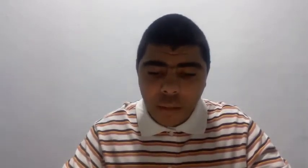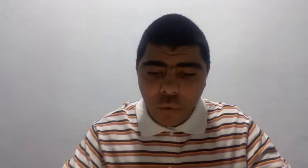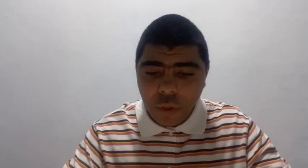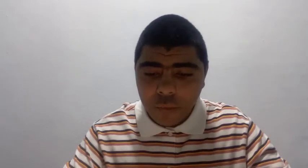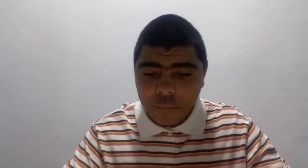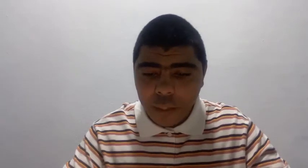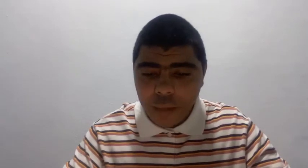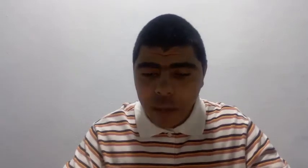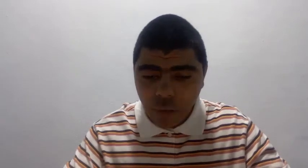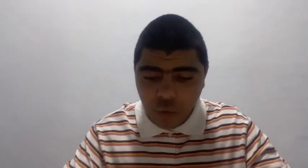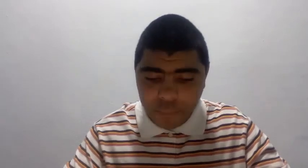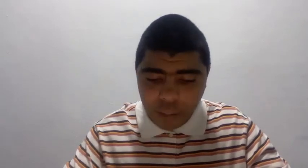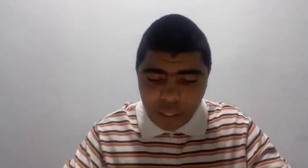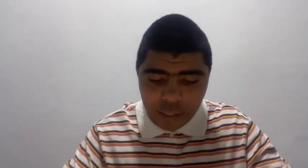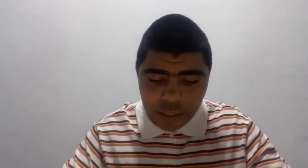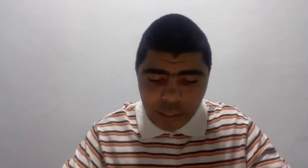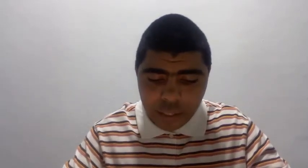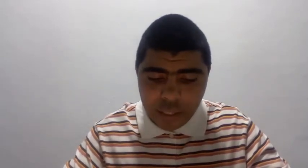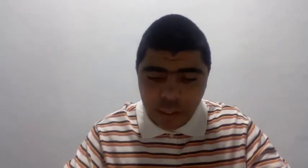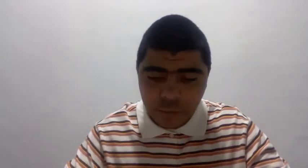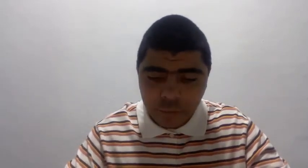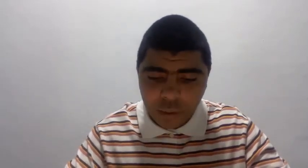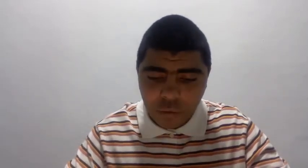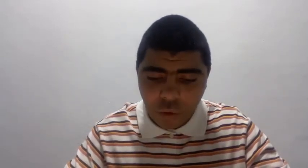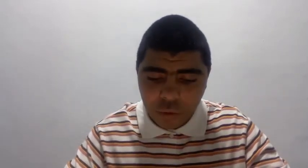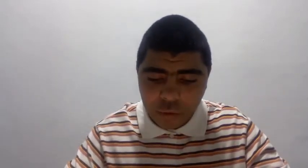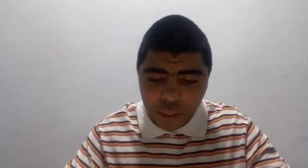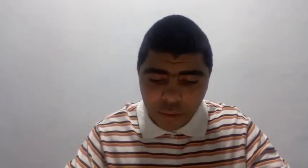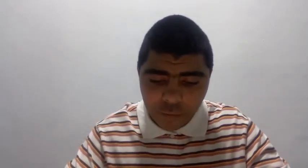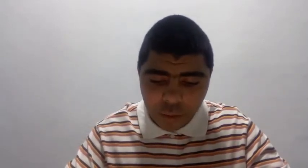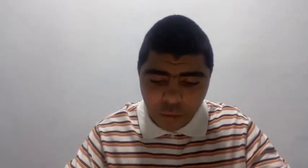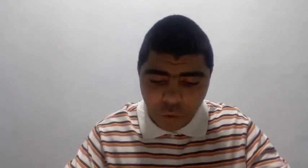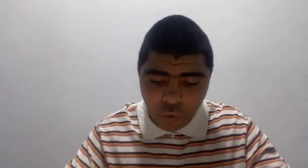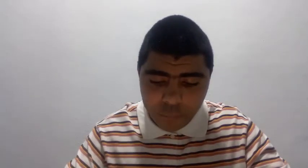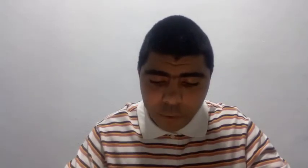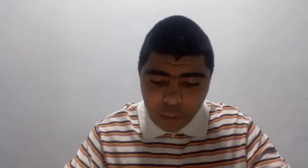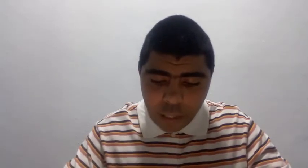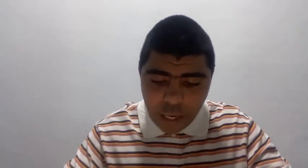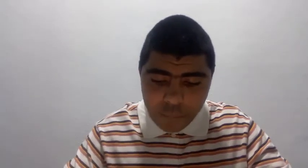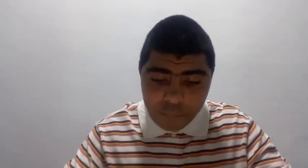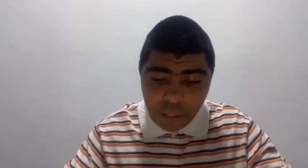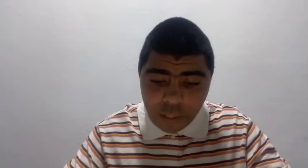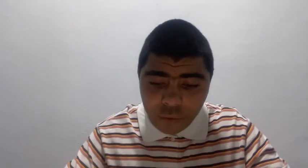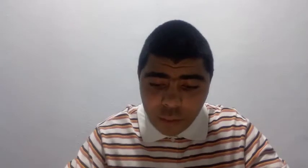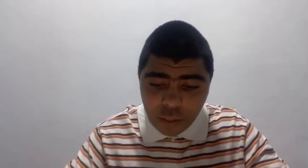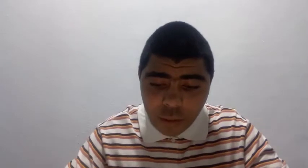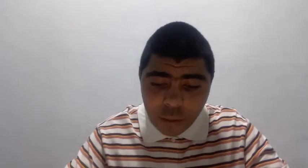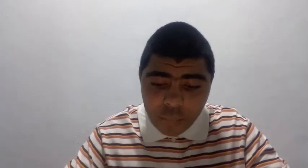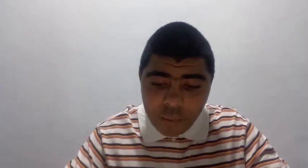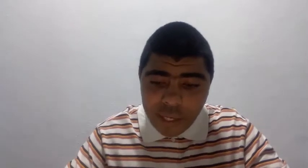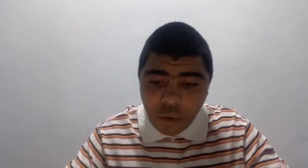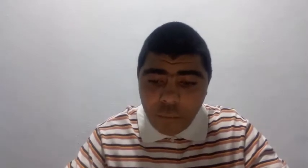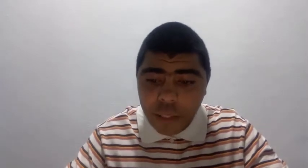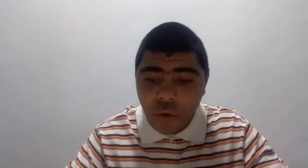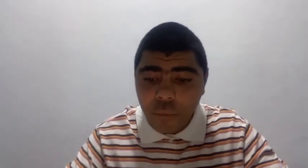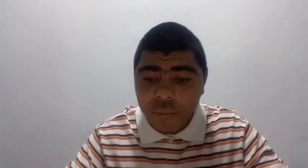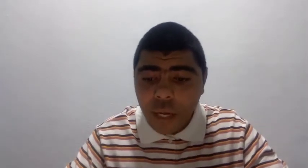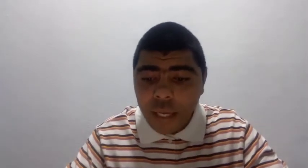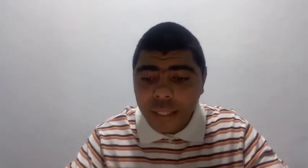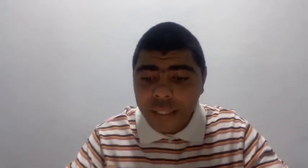Aleluya. Mi alma adora al Rey de Reyes, Señor de Señores. Amén. Así que vaya conmigo a la